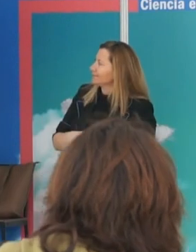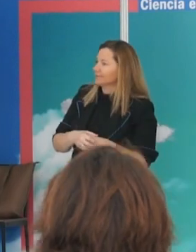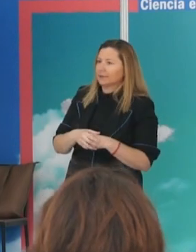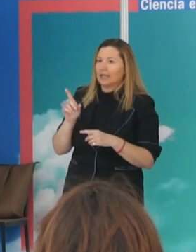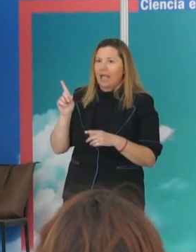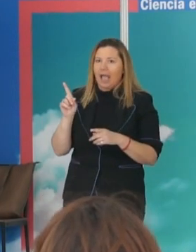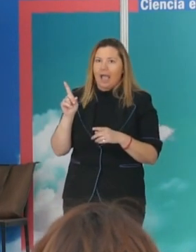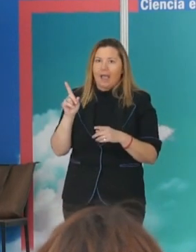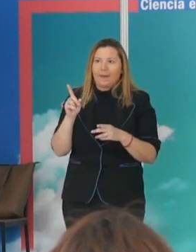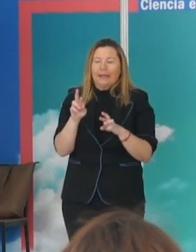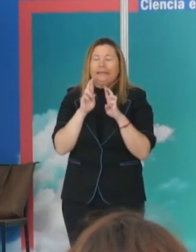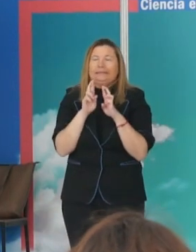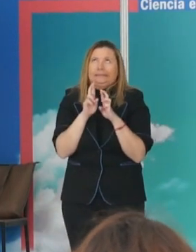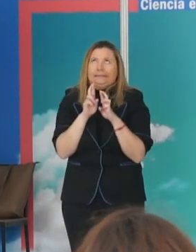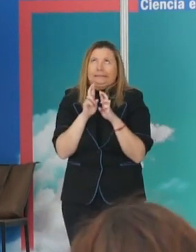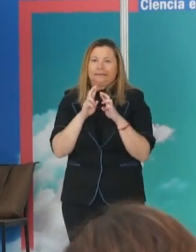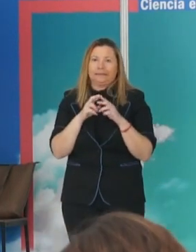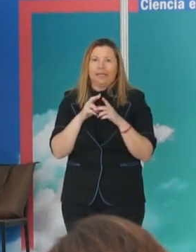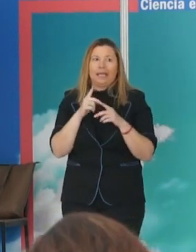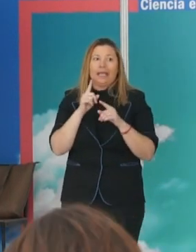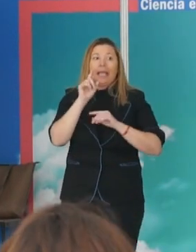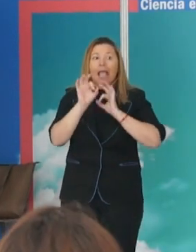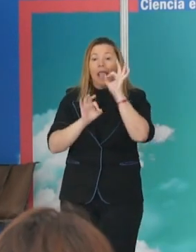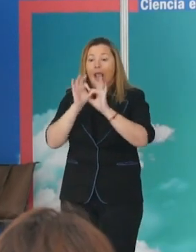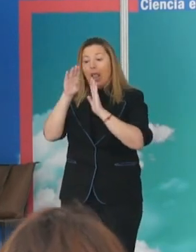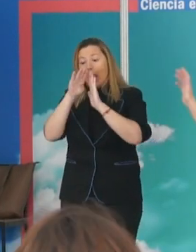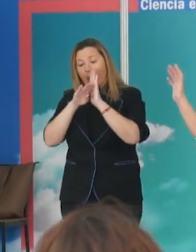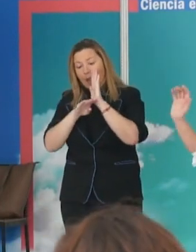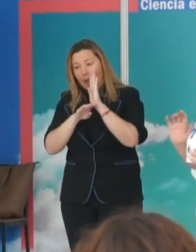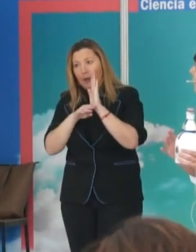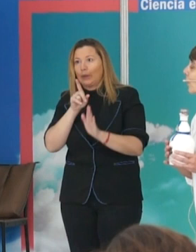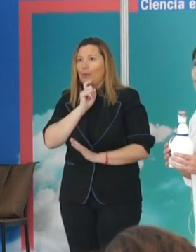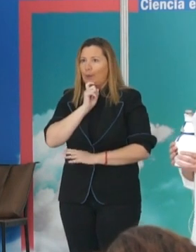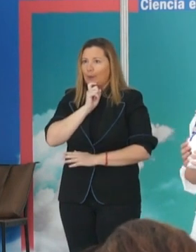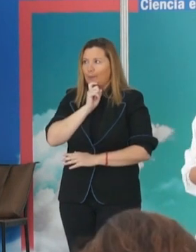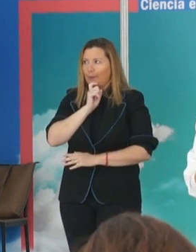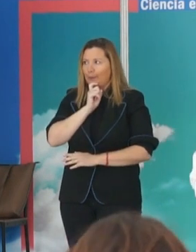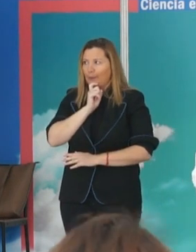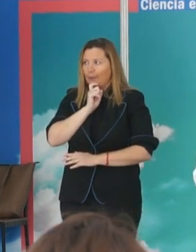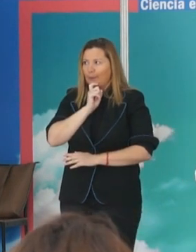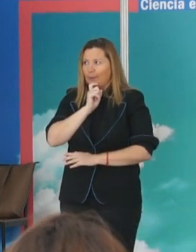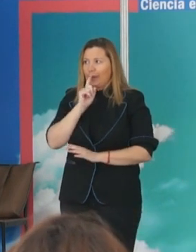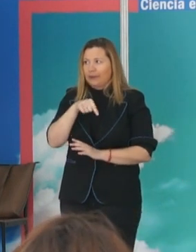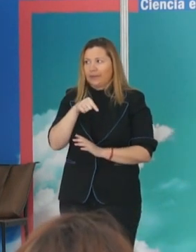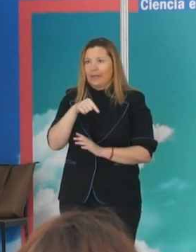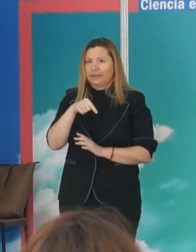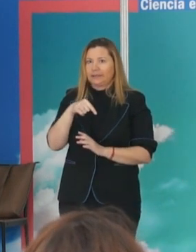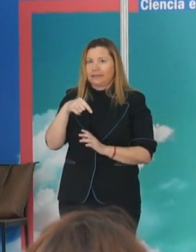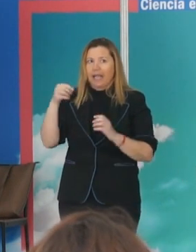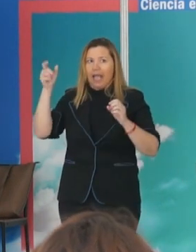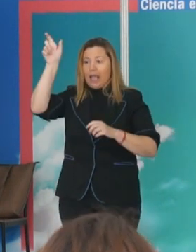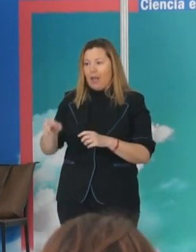A ver qué deseo vaya a pillar, en qué orden y cómo, ¿eh? No vaya a entrar nuestro genio en un